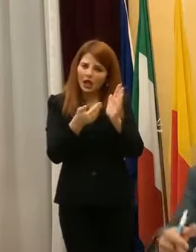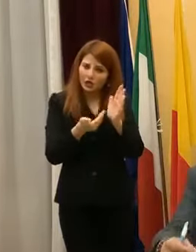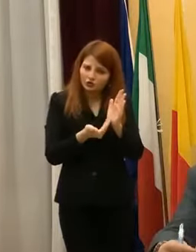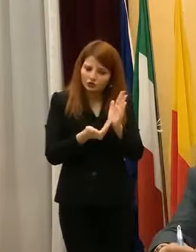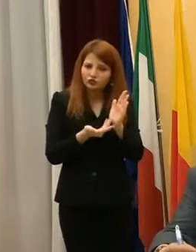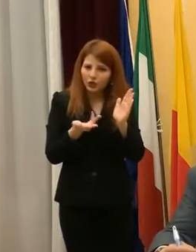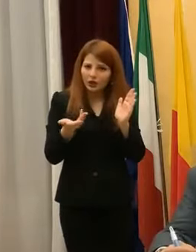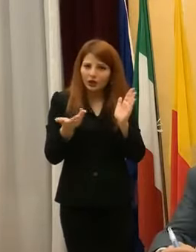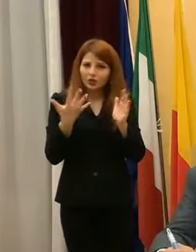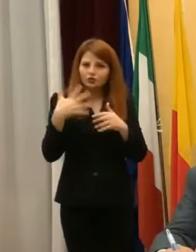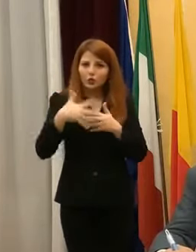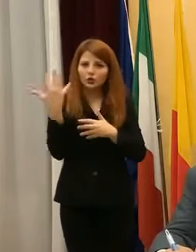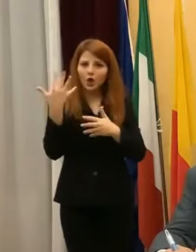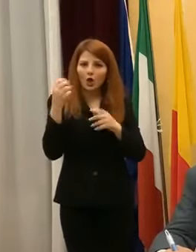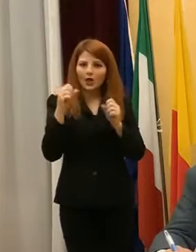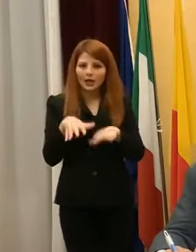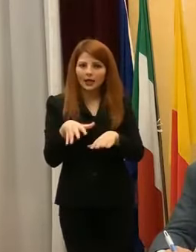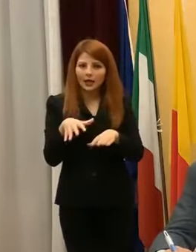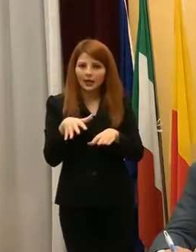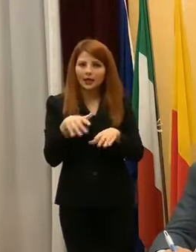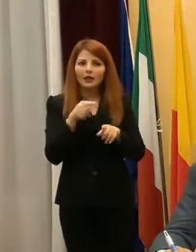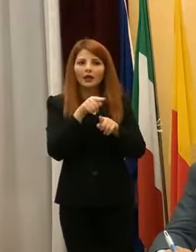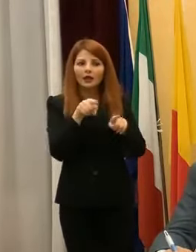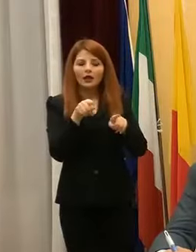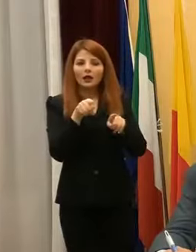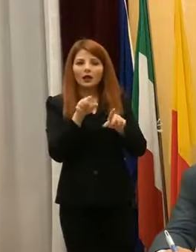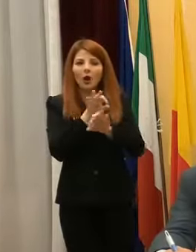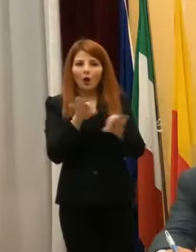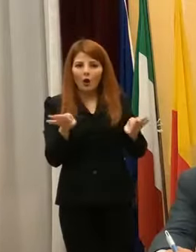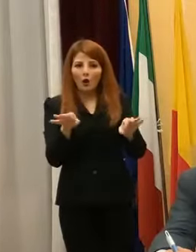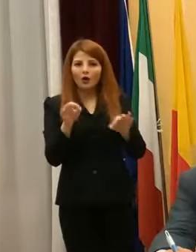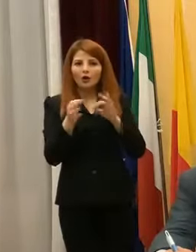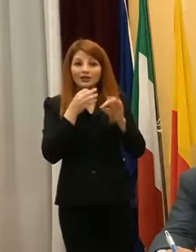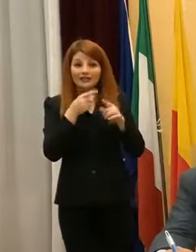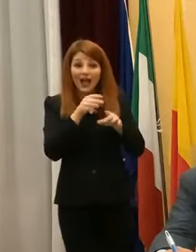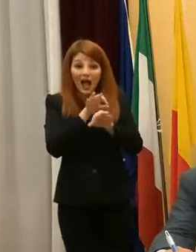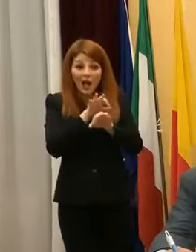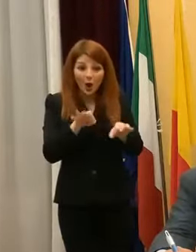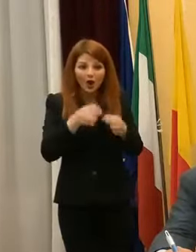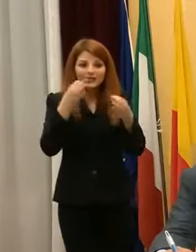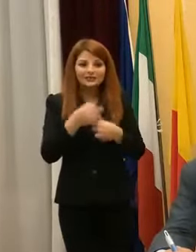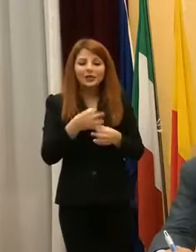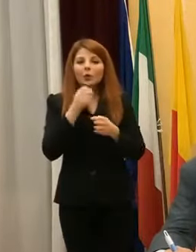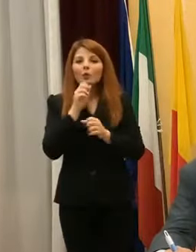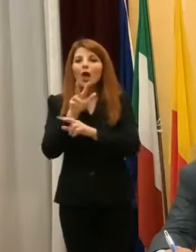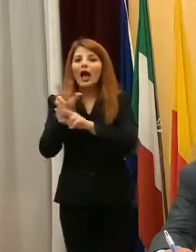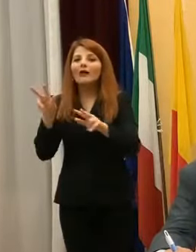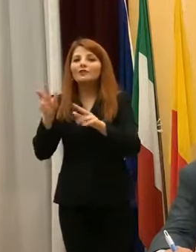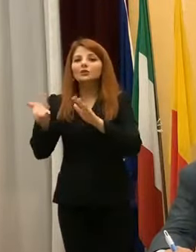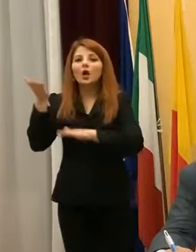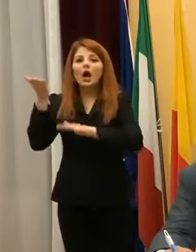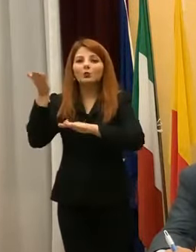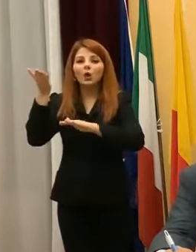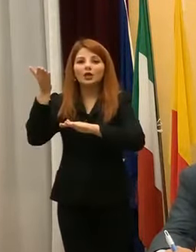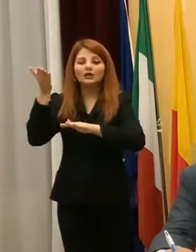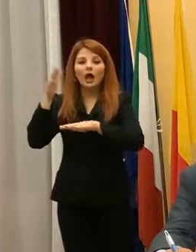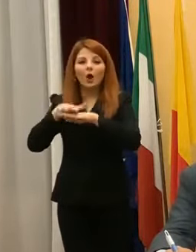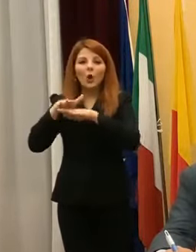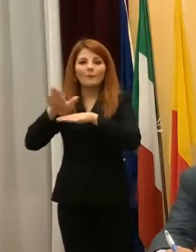in difetto si procederà ad informare l'autorità competente. Attenzione a questo passaggio. Sul punto,